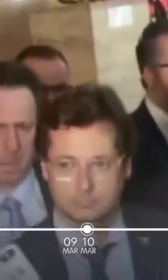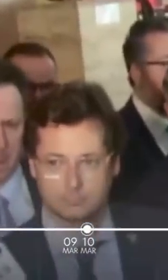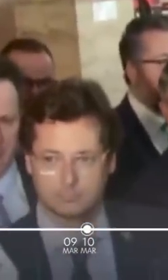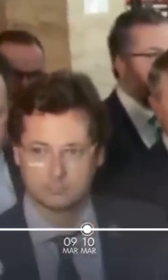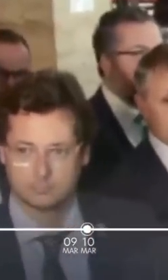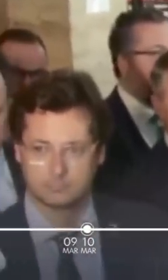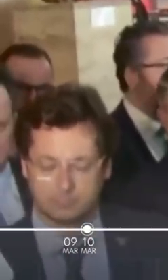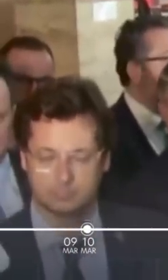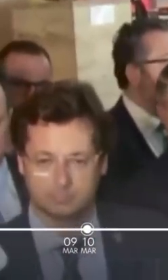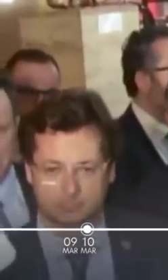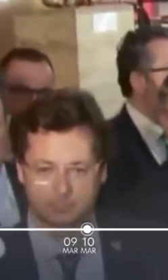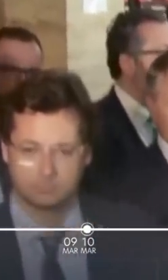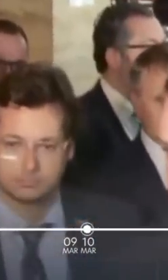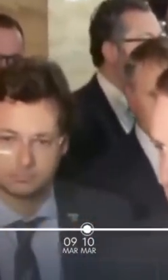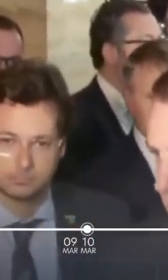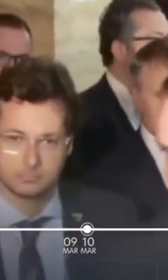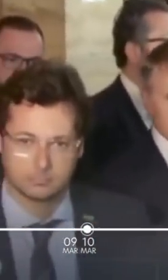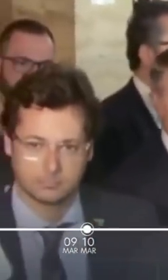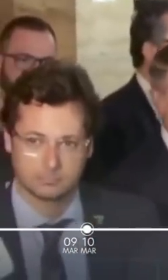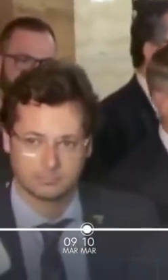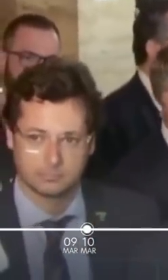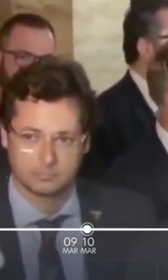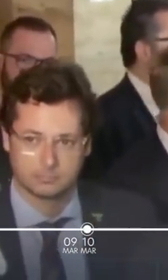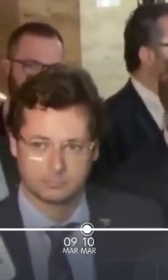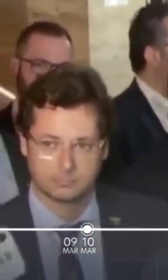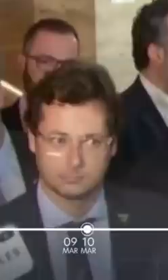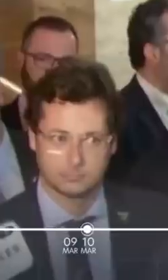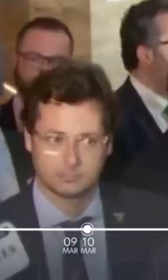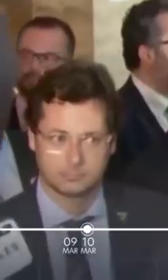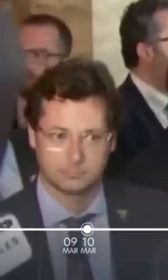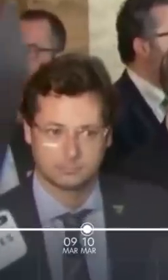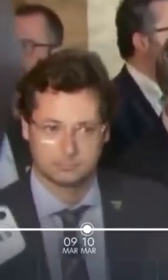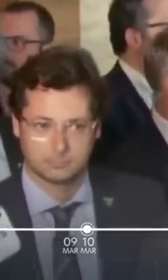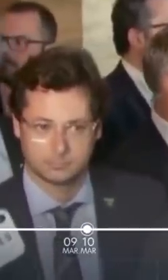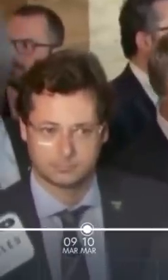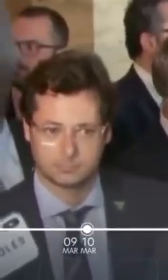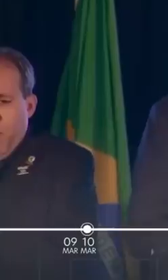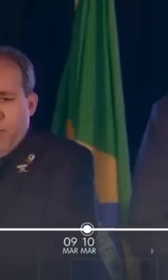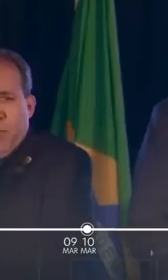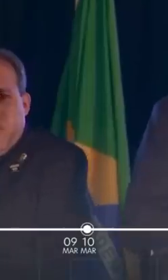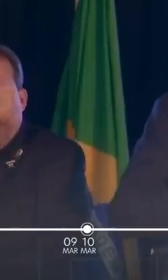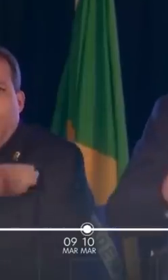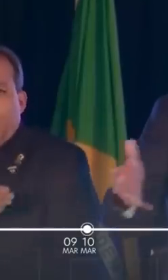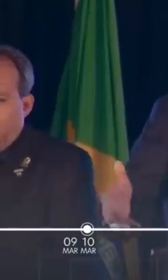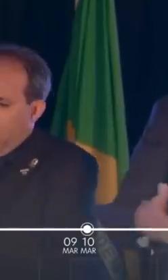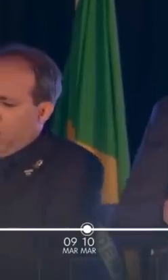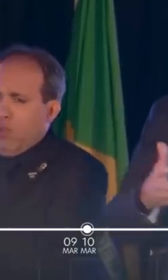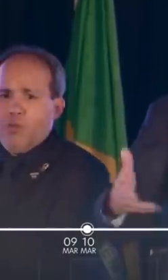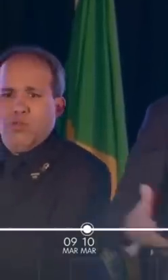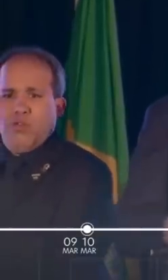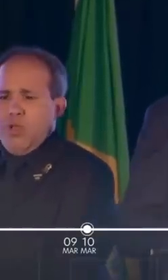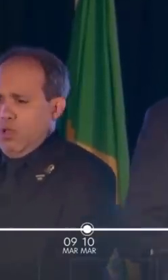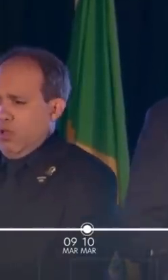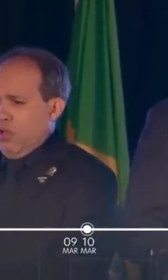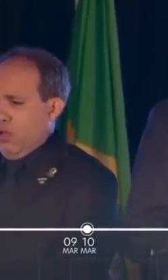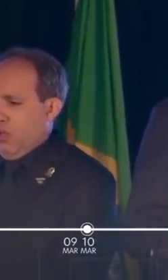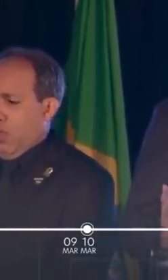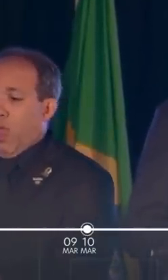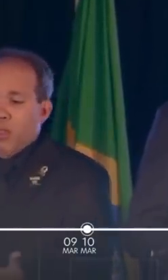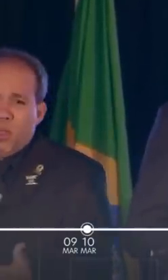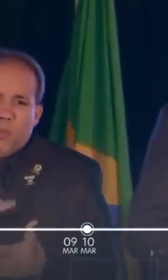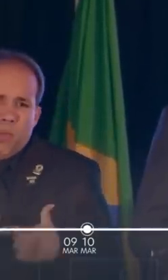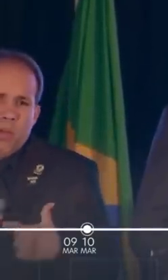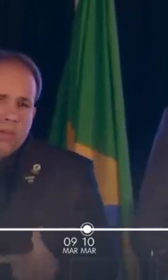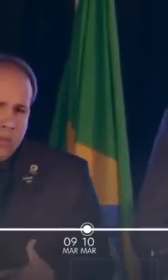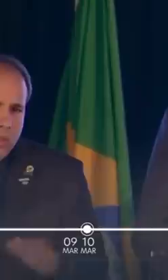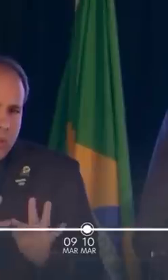o presidente minimizou o problema e acusou a imprensa de todo o planeta. Obviamente, temos no momento uma crise, uma pequena